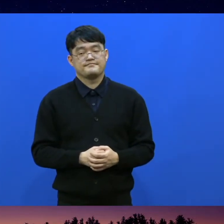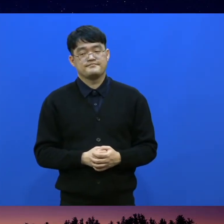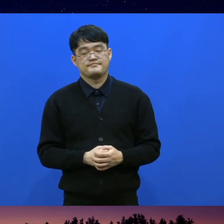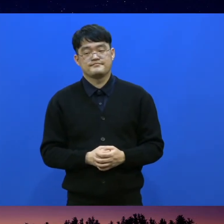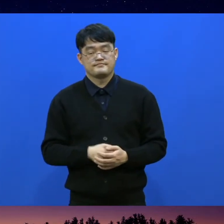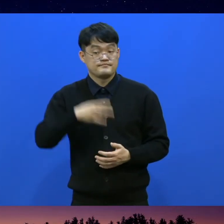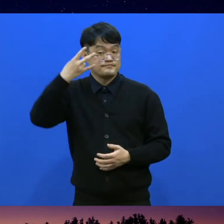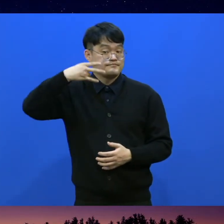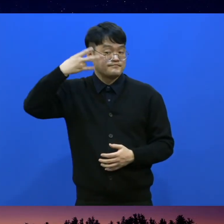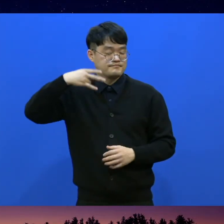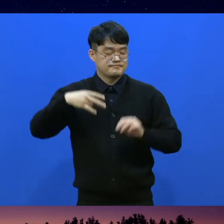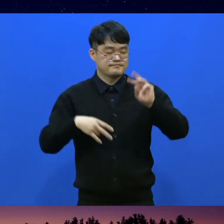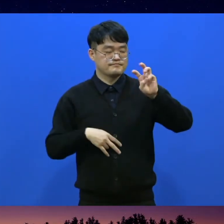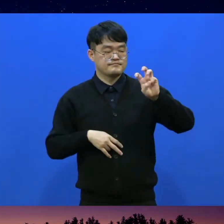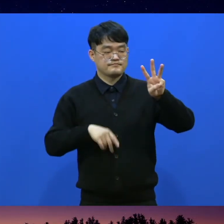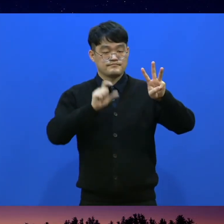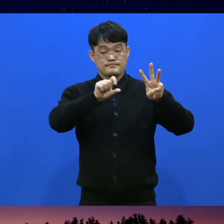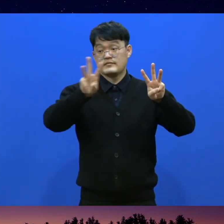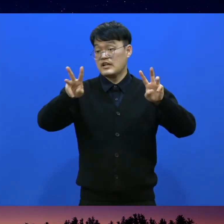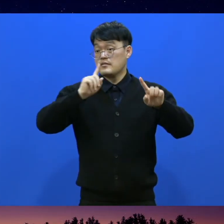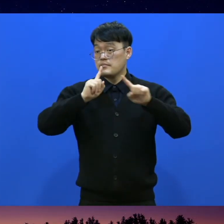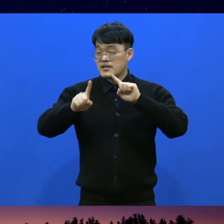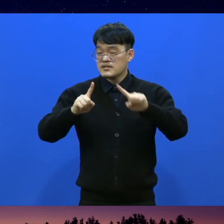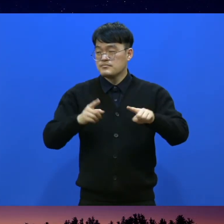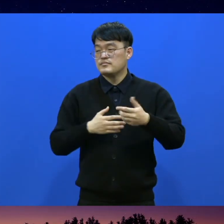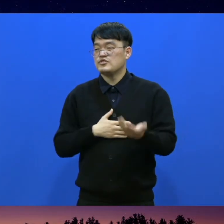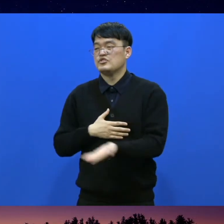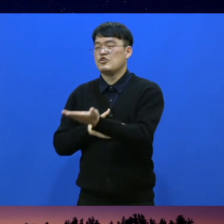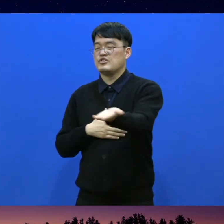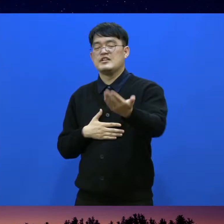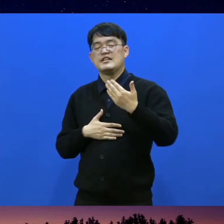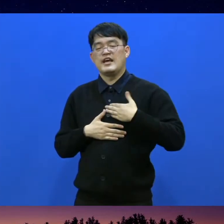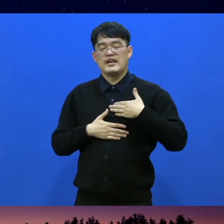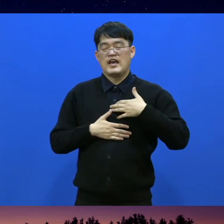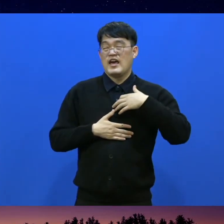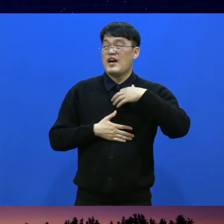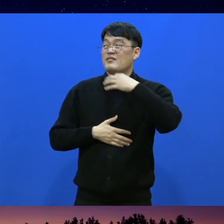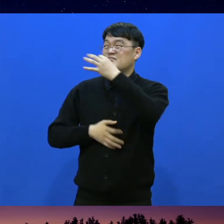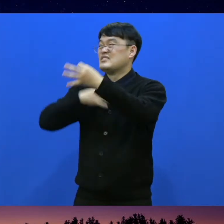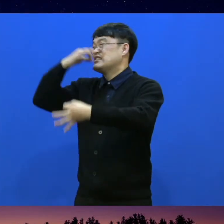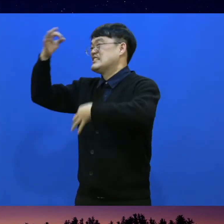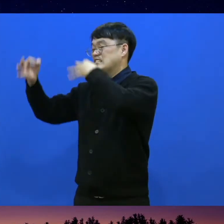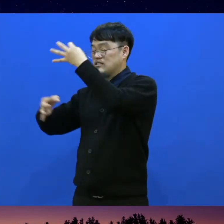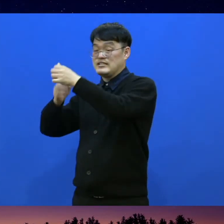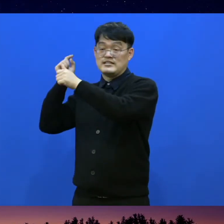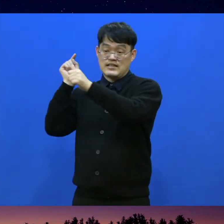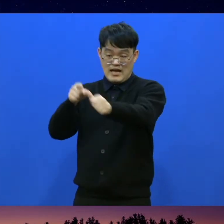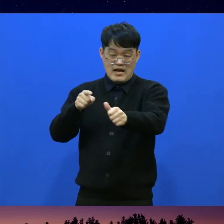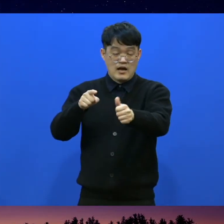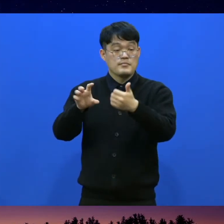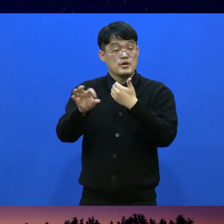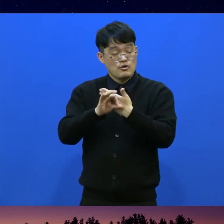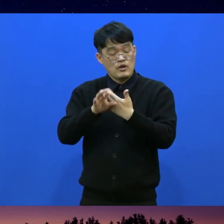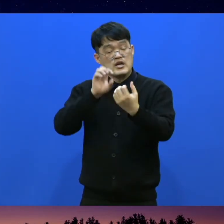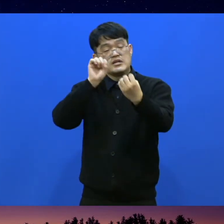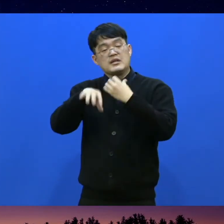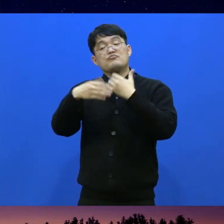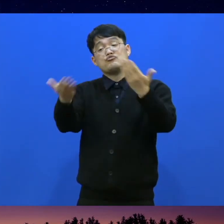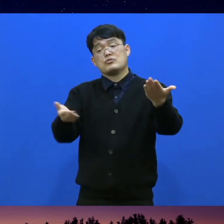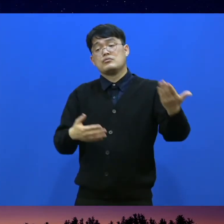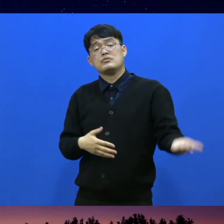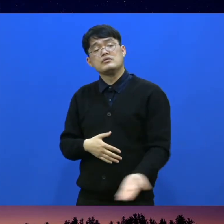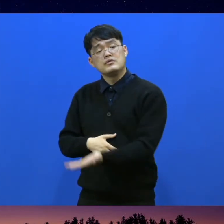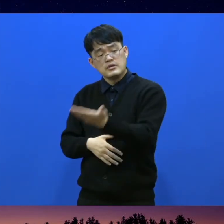예레미야 33장 3절을 보십시오. 너는 내게 부르짖어라. 부르짖어라. 내가 내게 응답하겠고 내가 알지